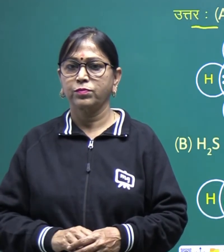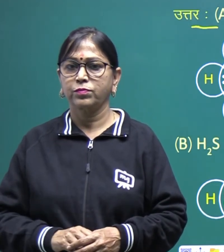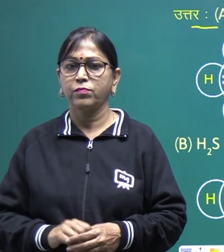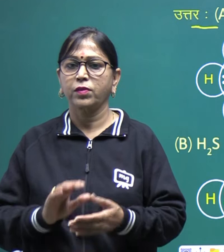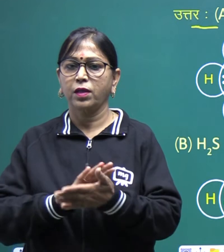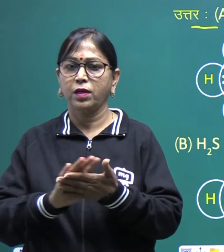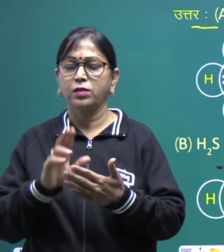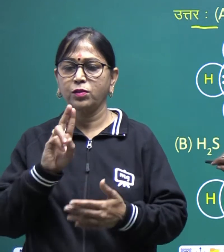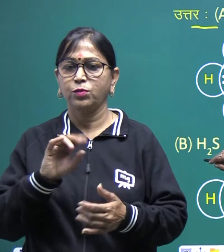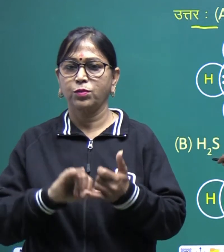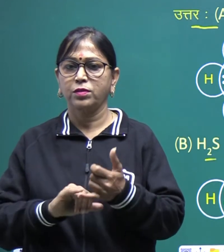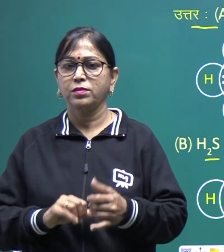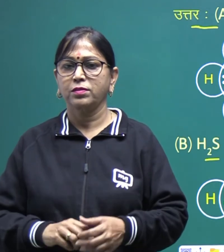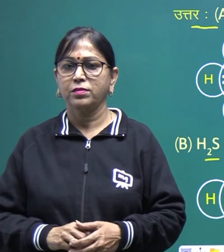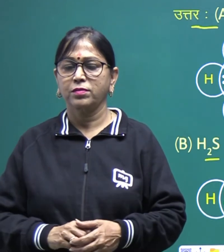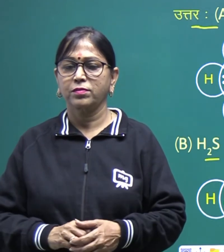H2S।